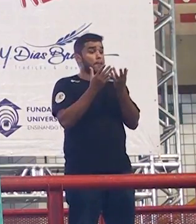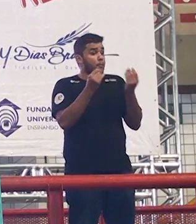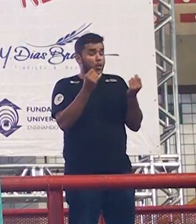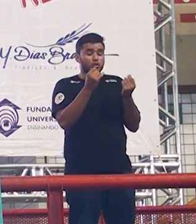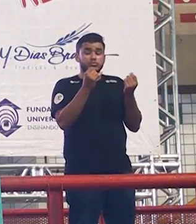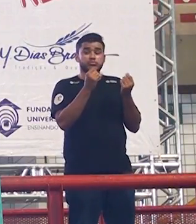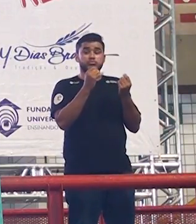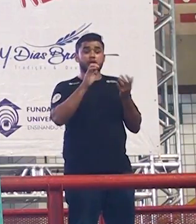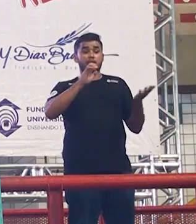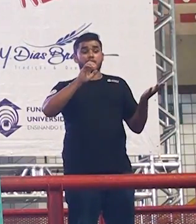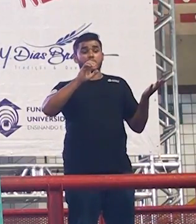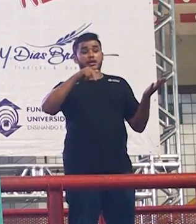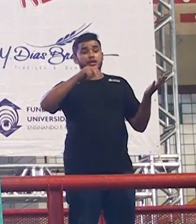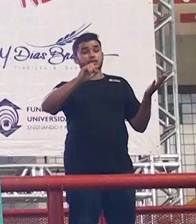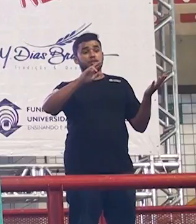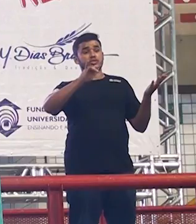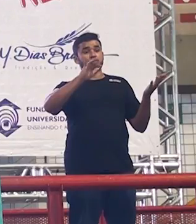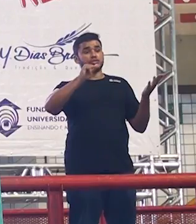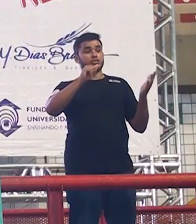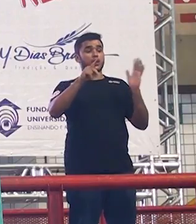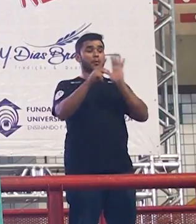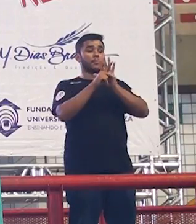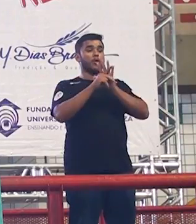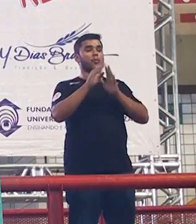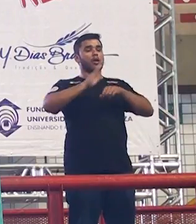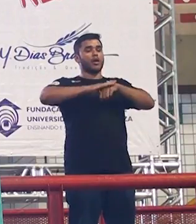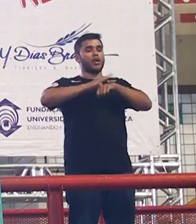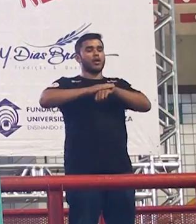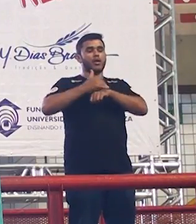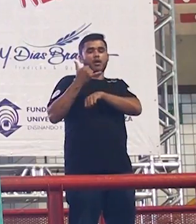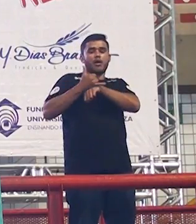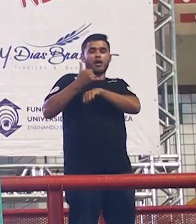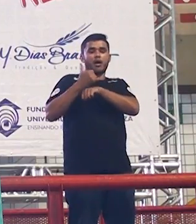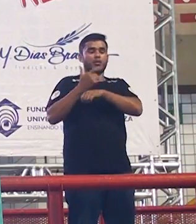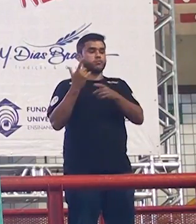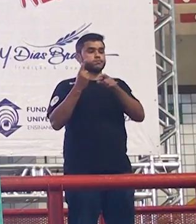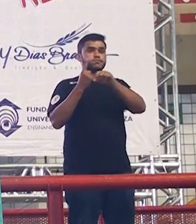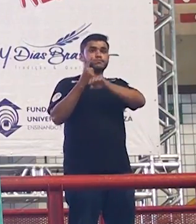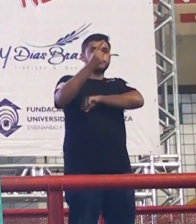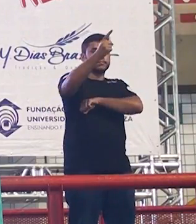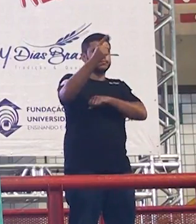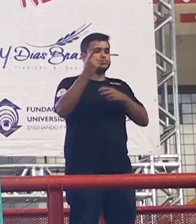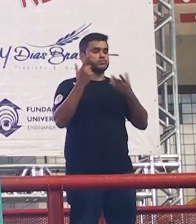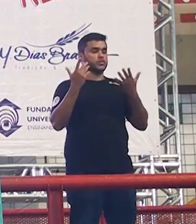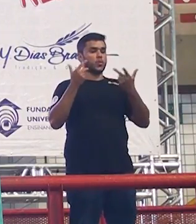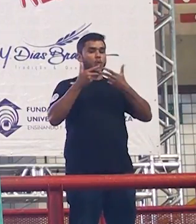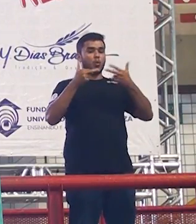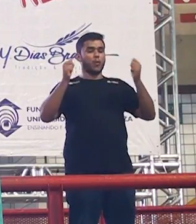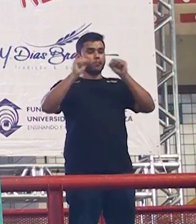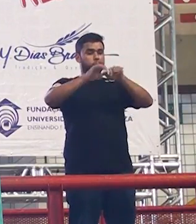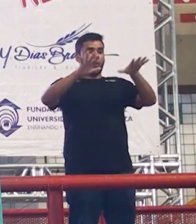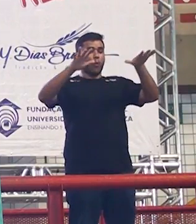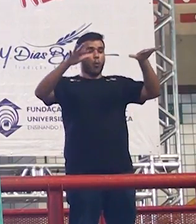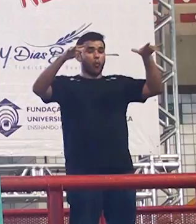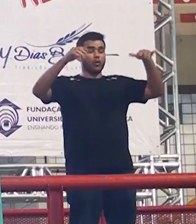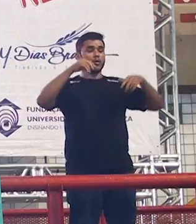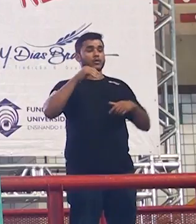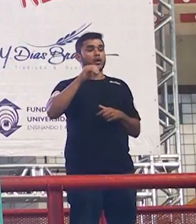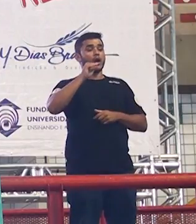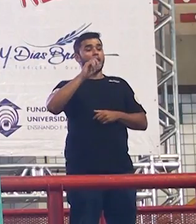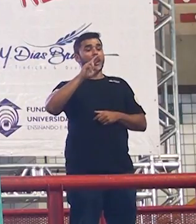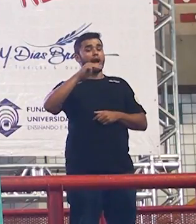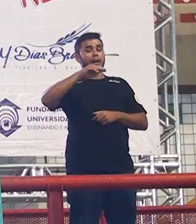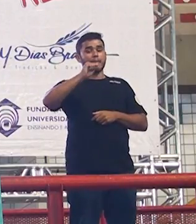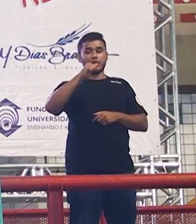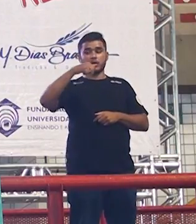energia que ele é usado para fins bélicos. Ele é usado para a construção de armas nucleares.